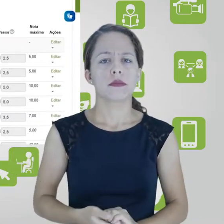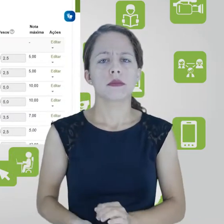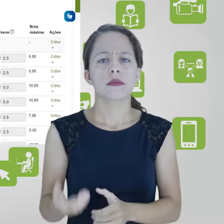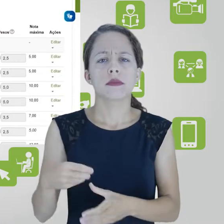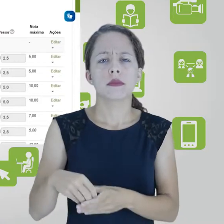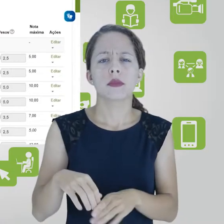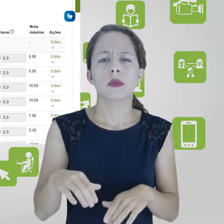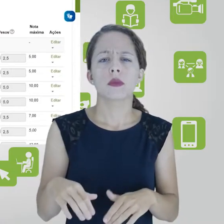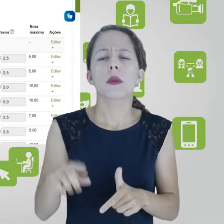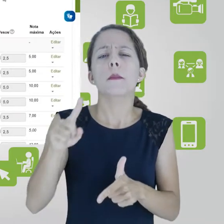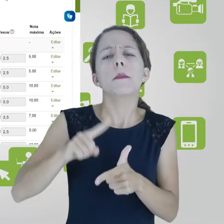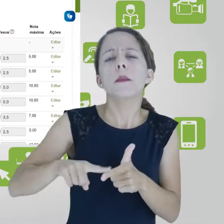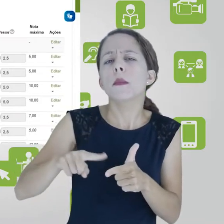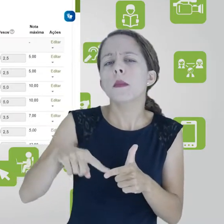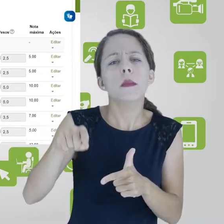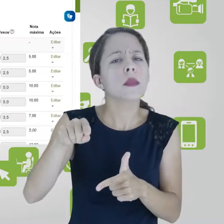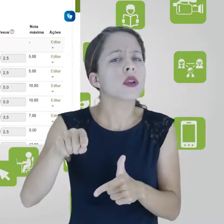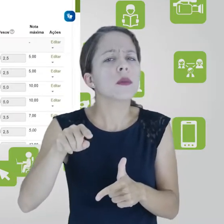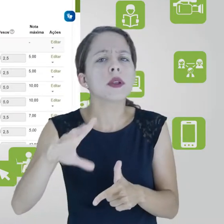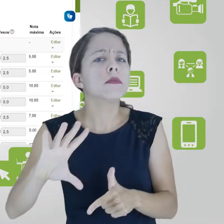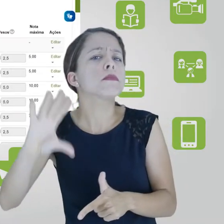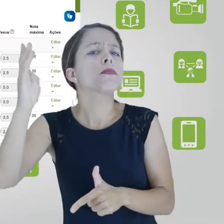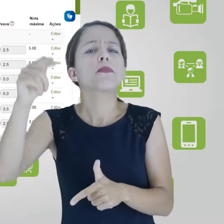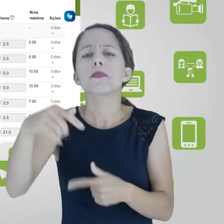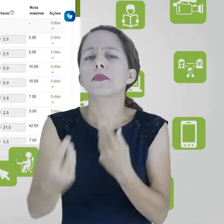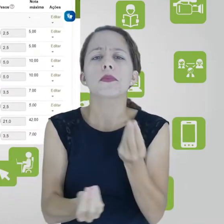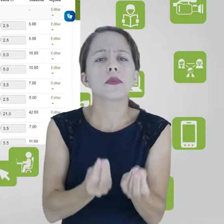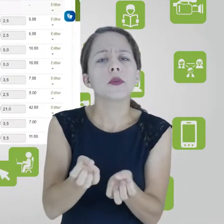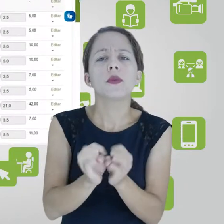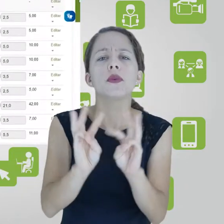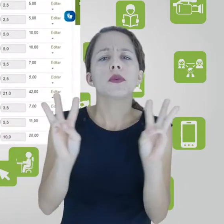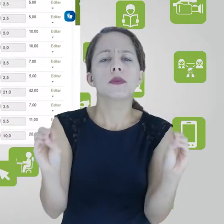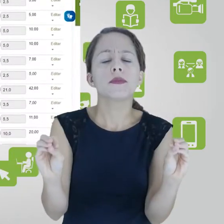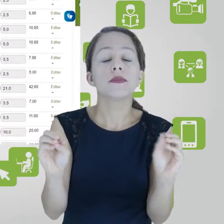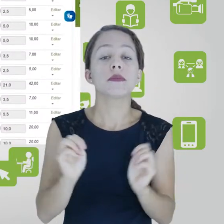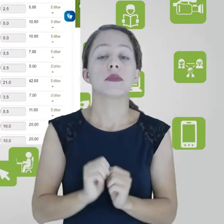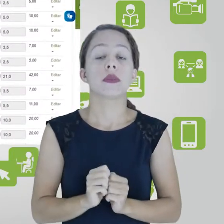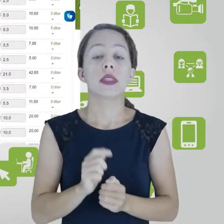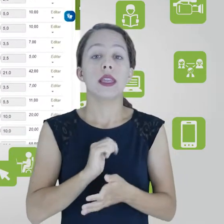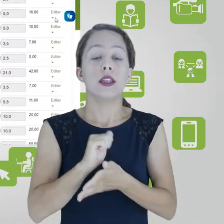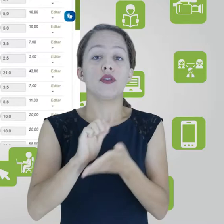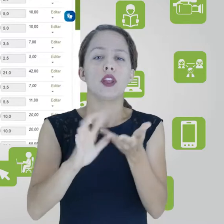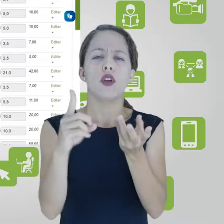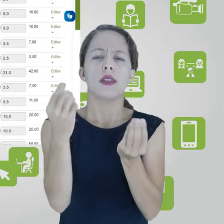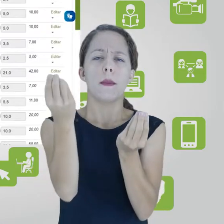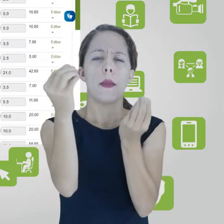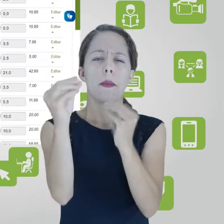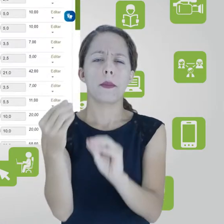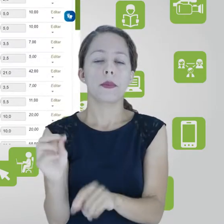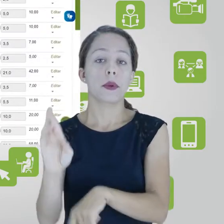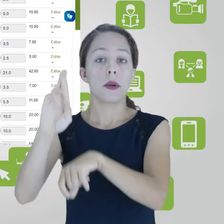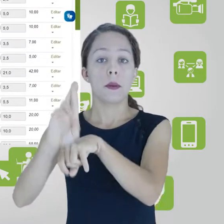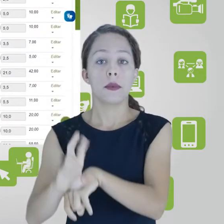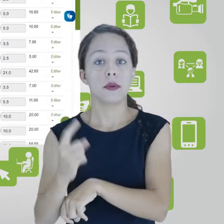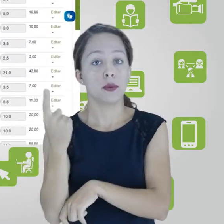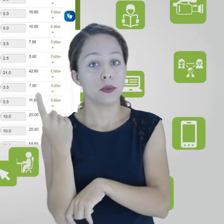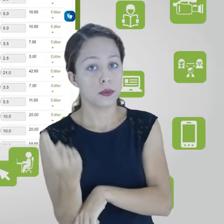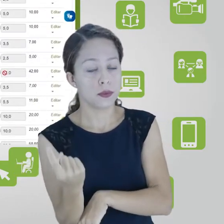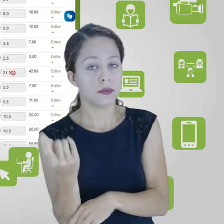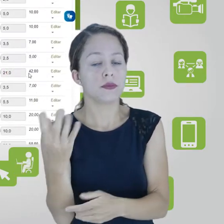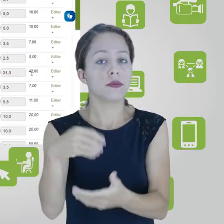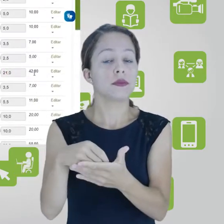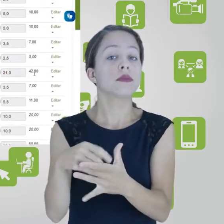que é o problema que surge dentro do Moodle? Quando a gente lança, né, todas as atividades, pode ver aqui, ó, que a atividade de recuperação